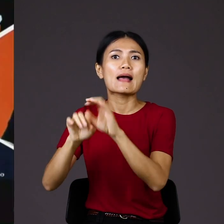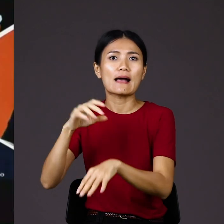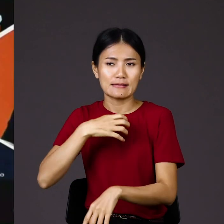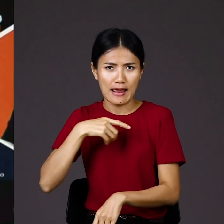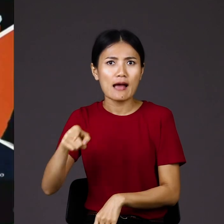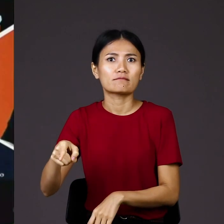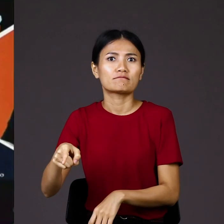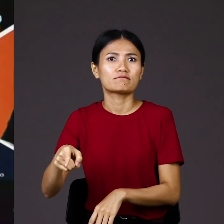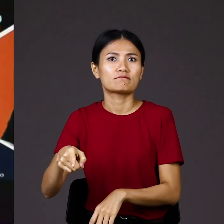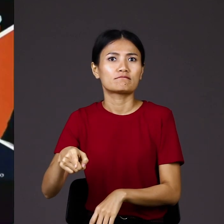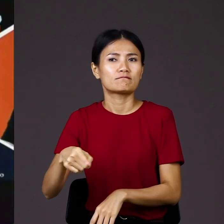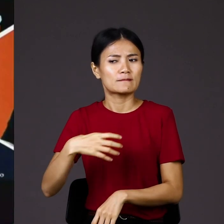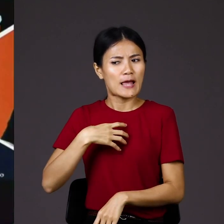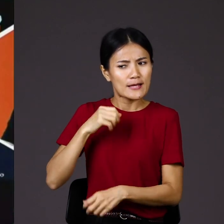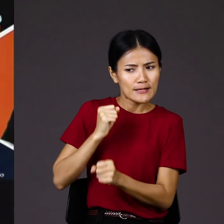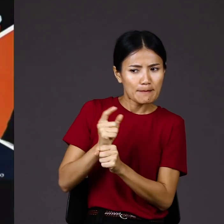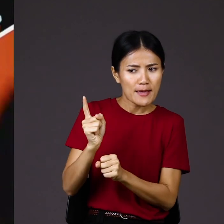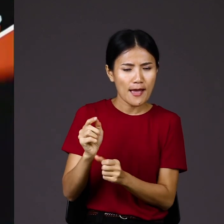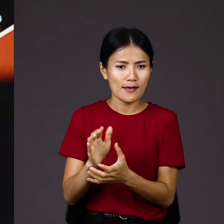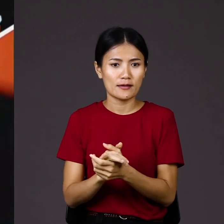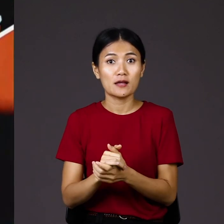ขยะในจังหวัดนนทบุรีไหมครับ